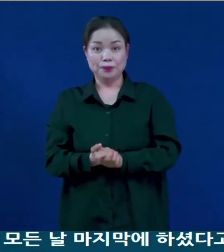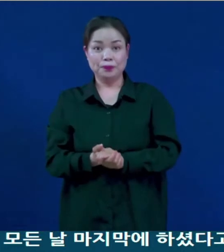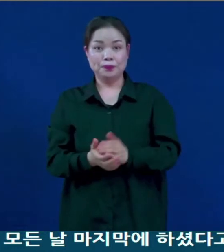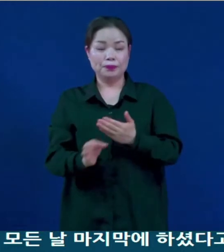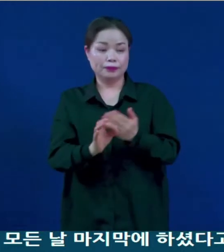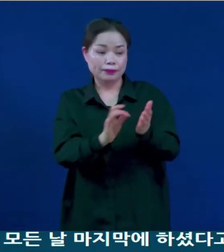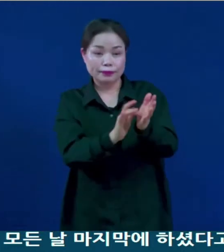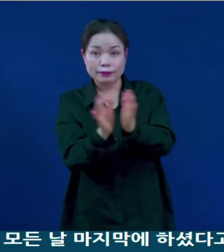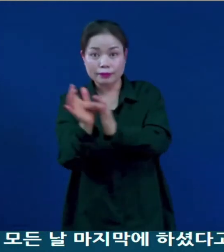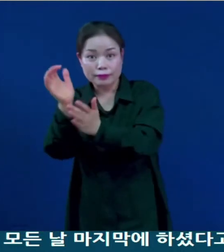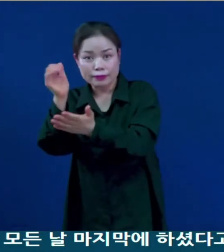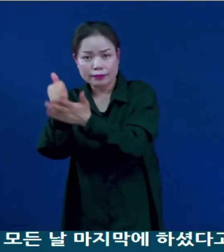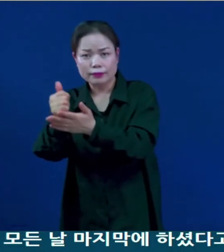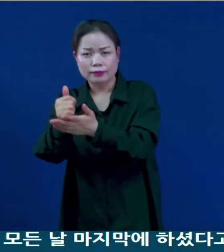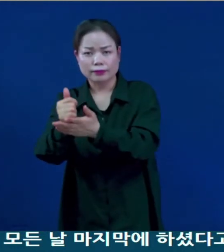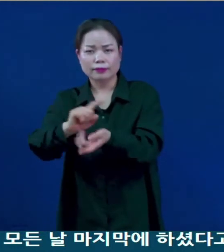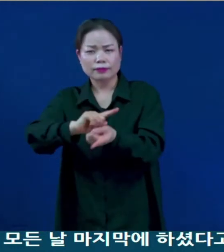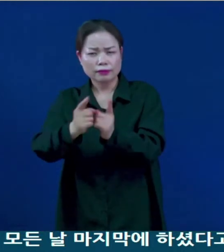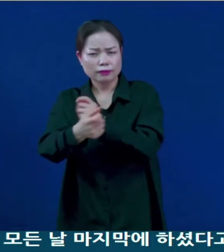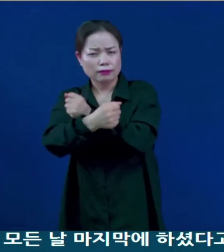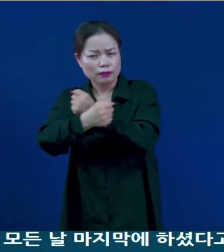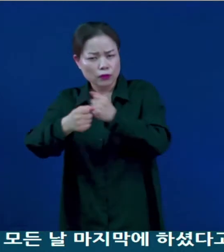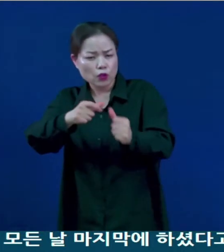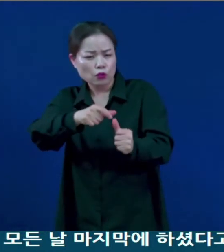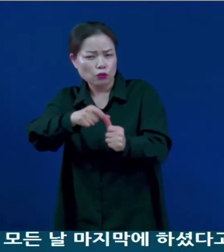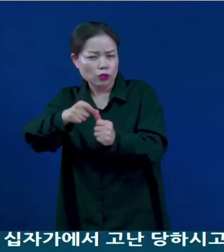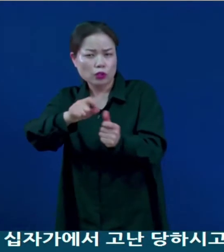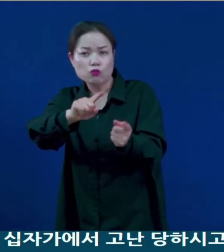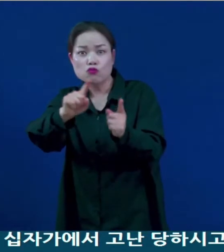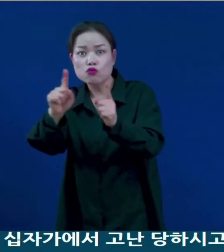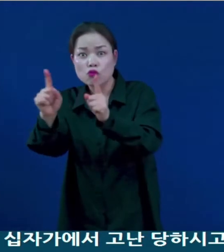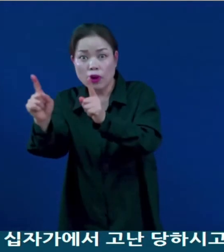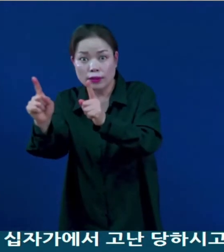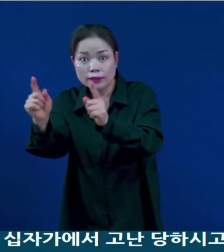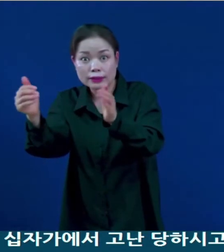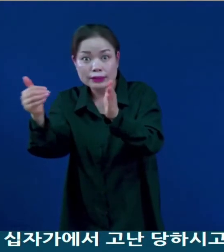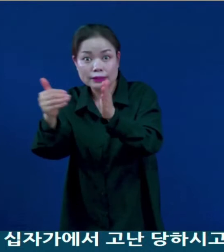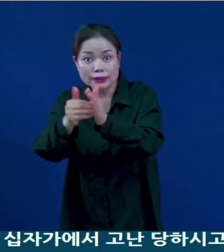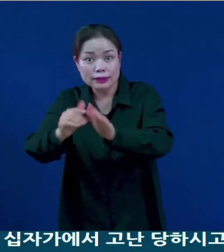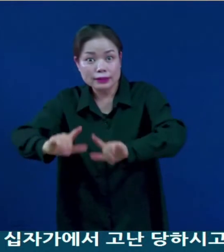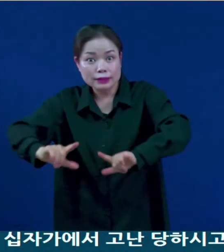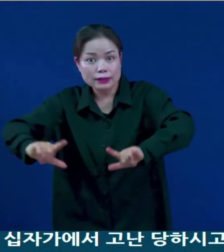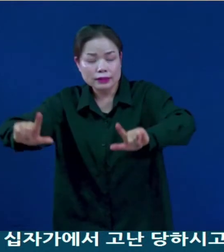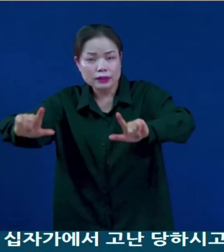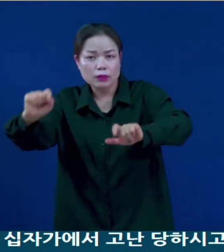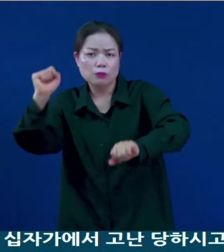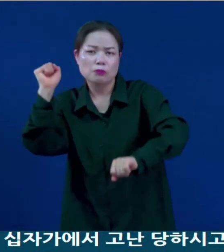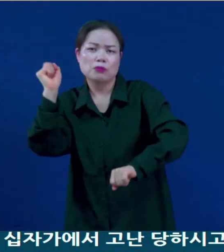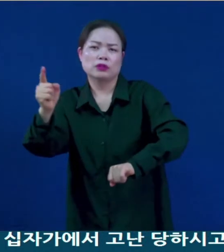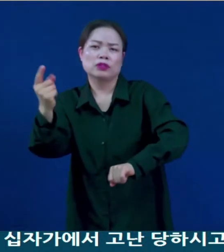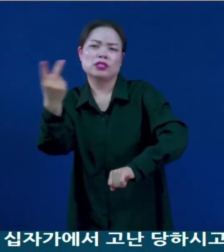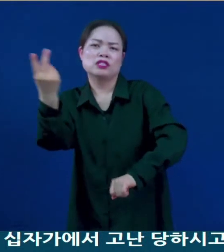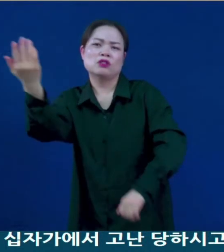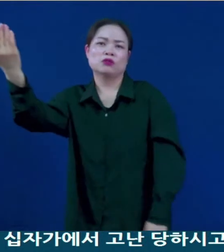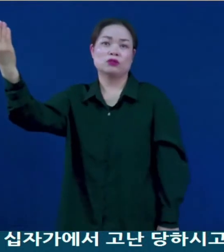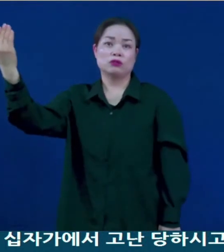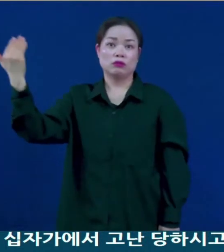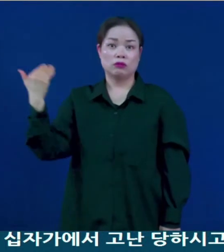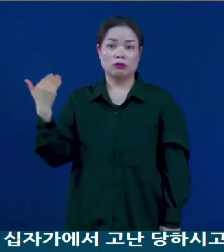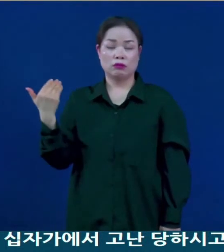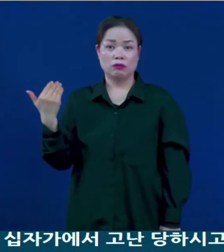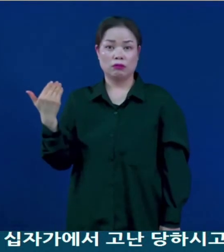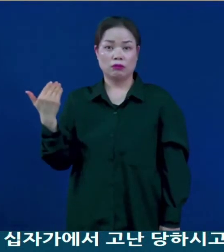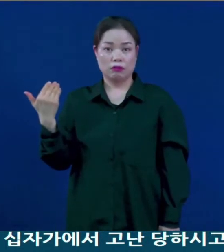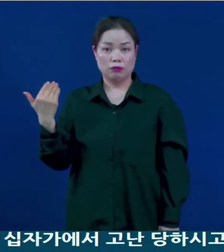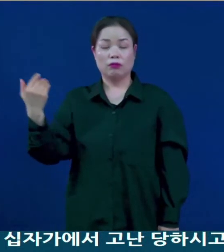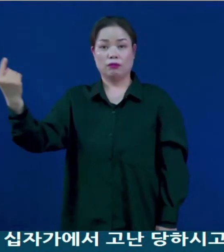그렇다면 예수님의 대속의 죽으심과 부활로 끝날이 벌써 2000년 전에 온